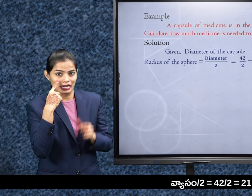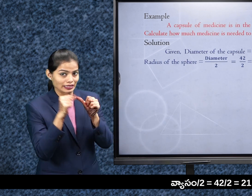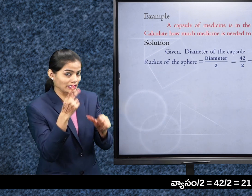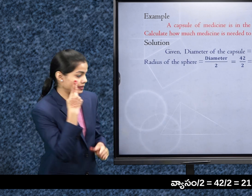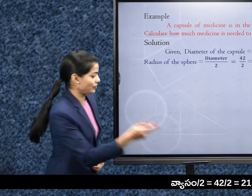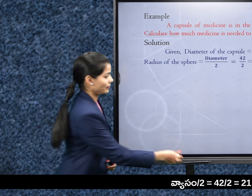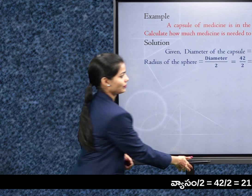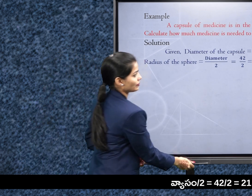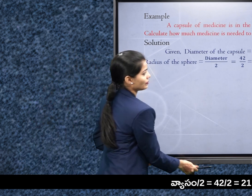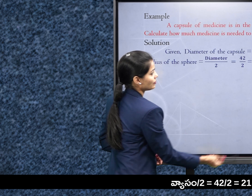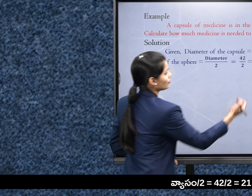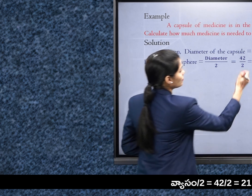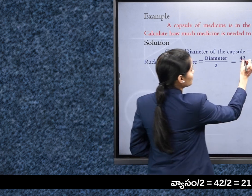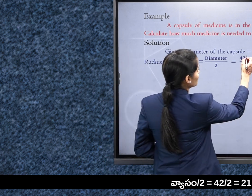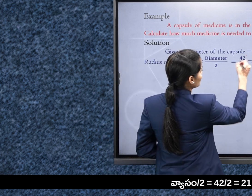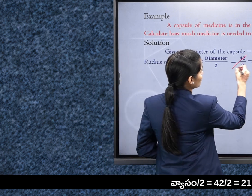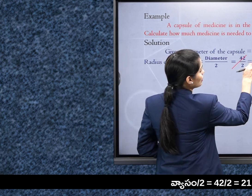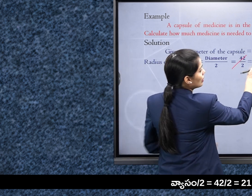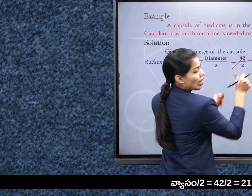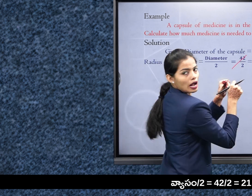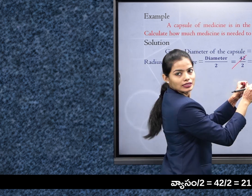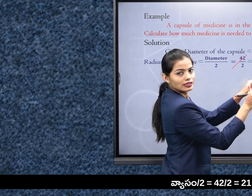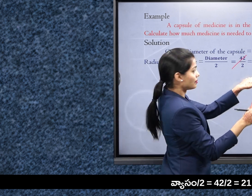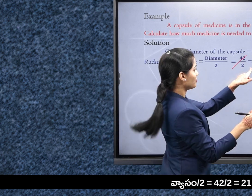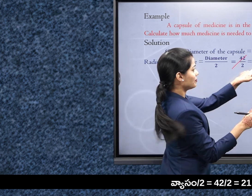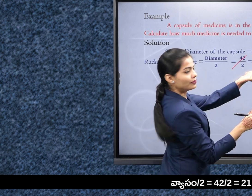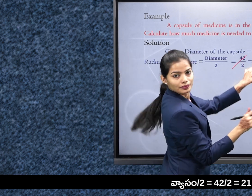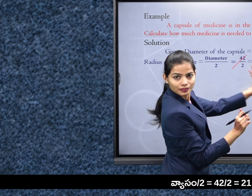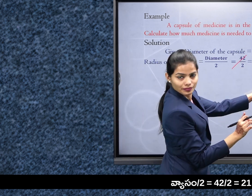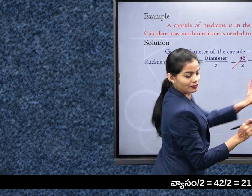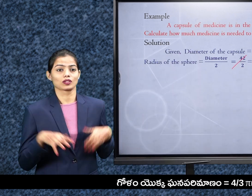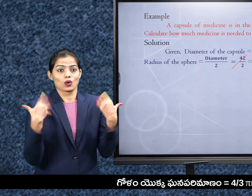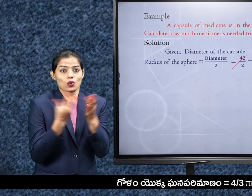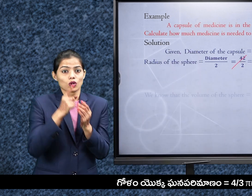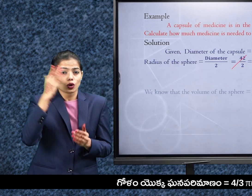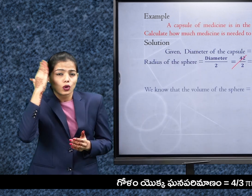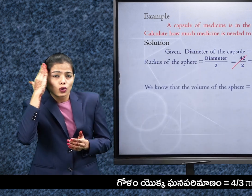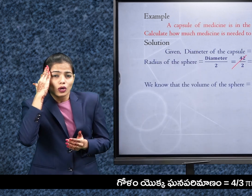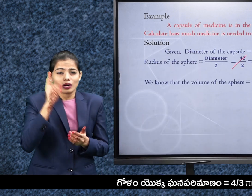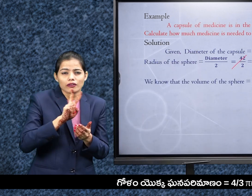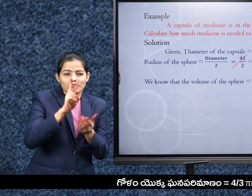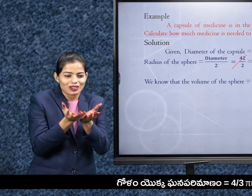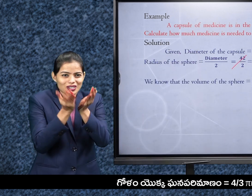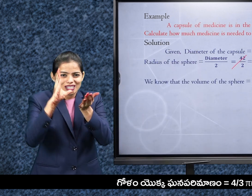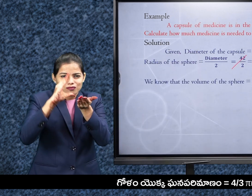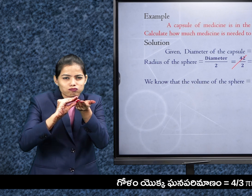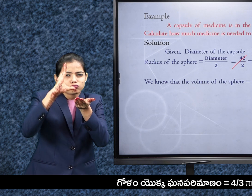వ్యాసం బై 2 కాబట్టి 42/2 therefore 21 millimeters. గోళం యొక్క ఘనపరిమాణం 4/3